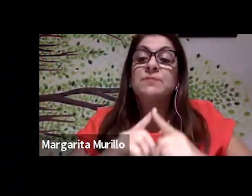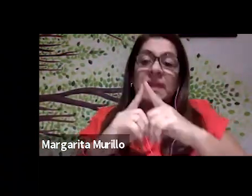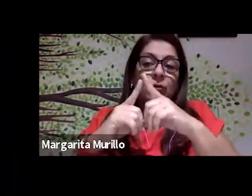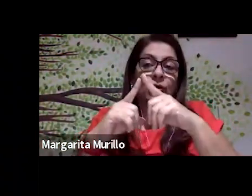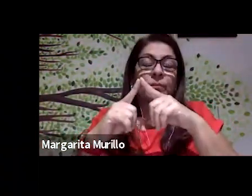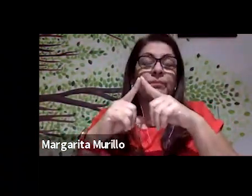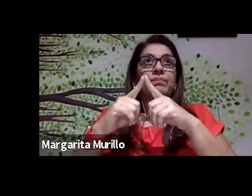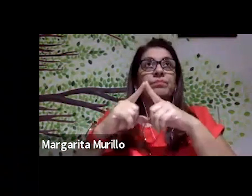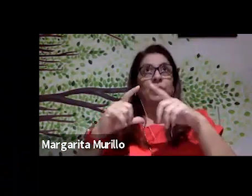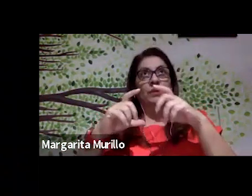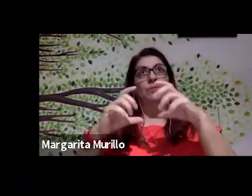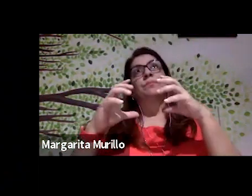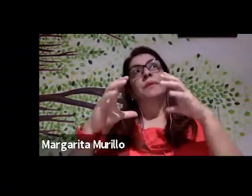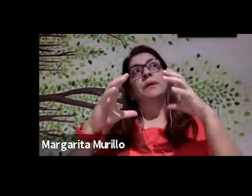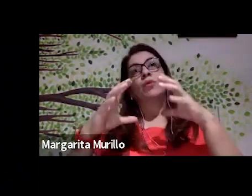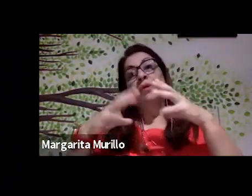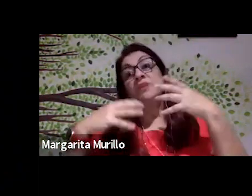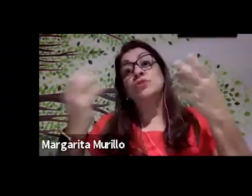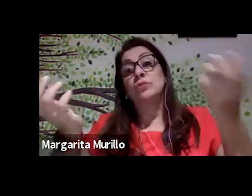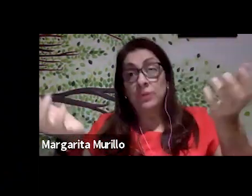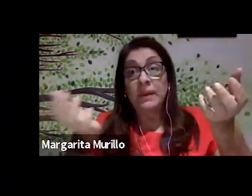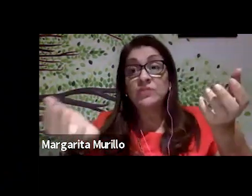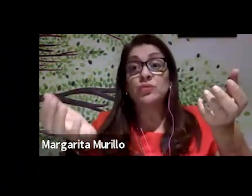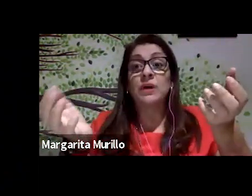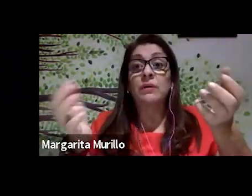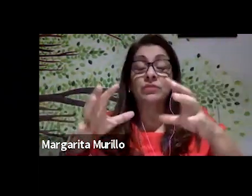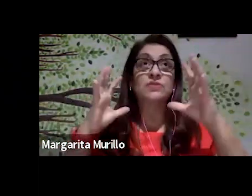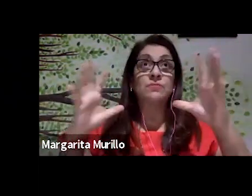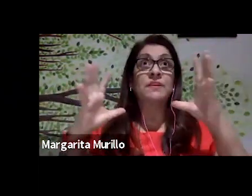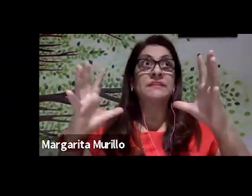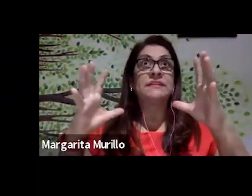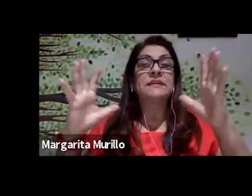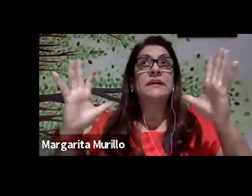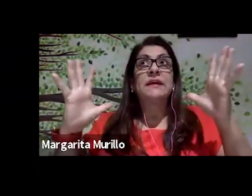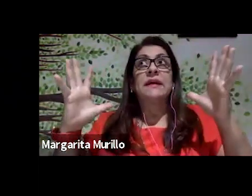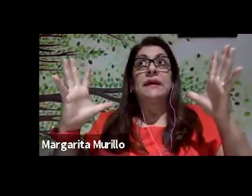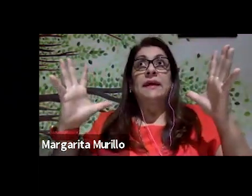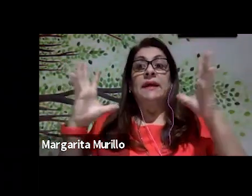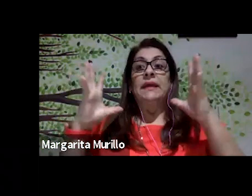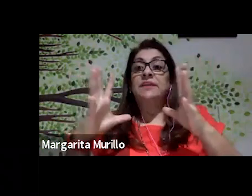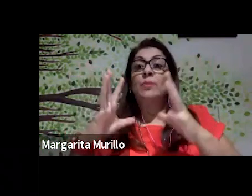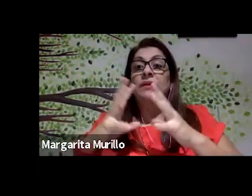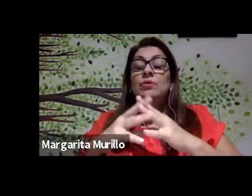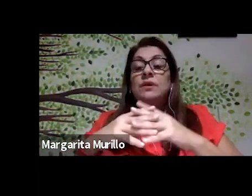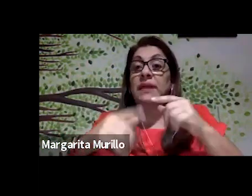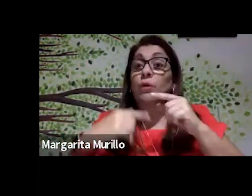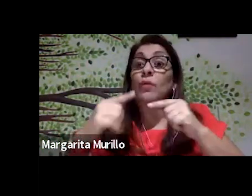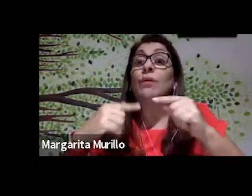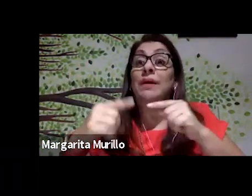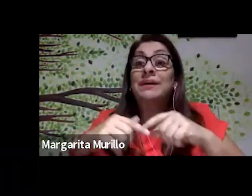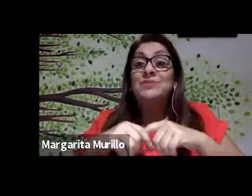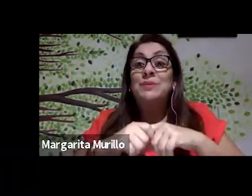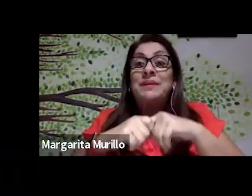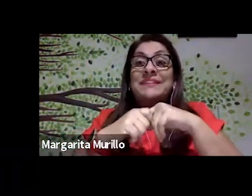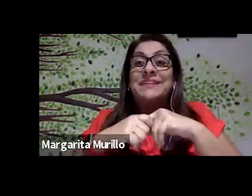Qué es vínculos bueno lo he dicho los que me han escuchado en otras conferencias el ser humano y que